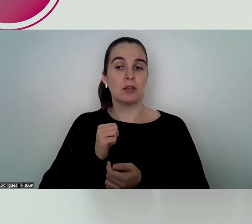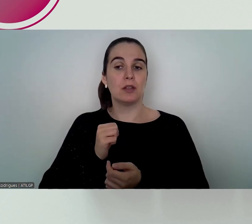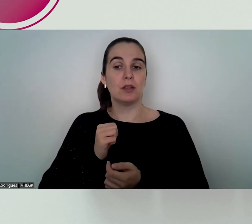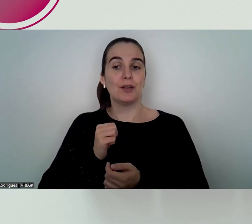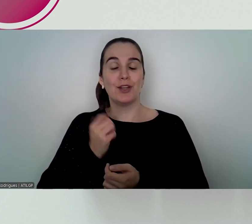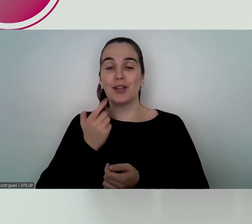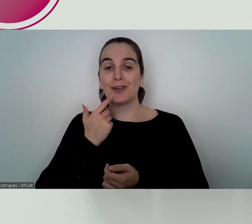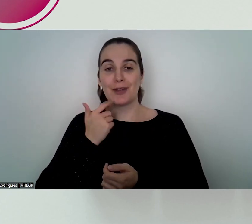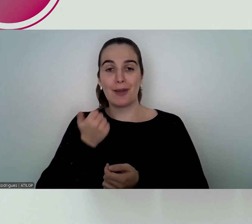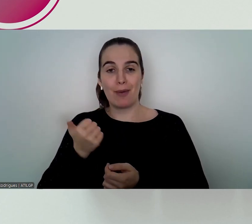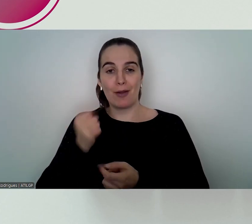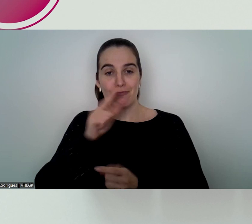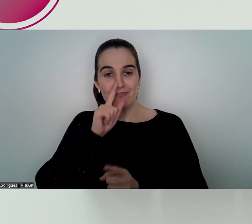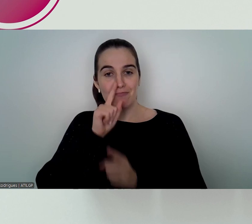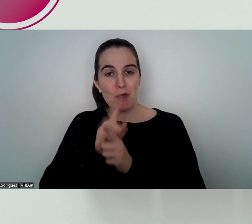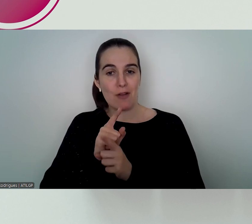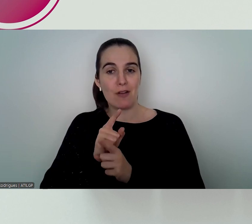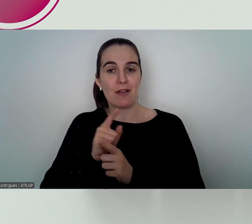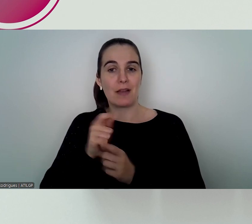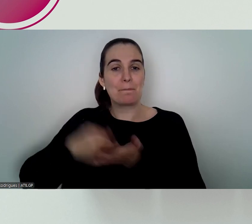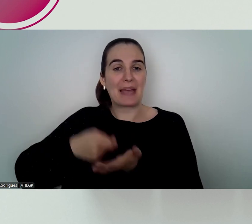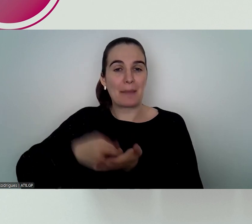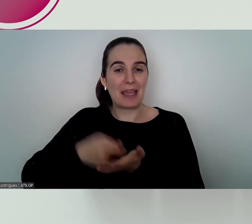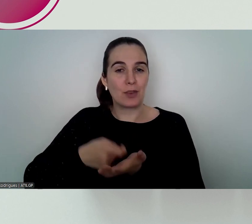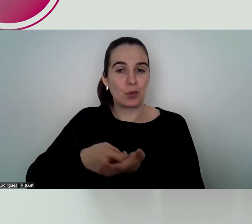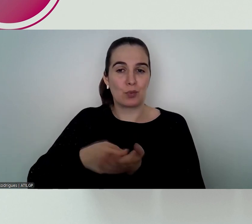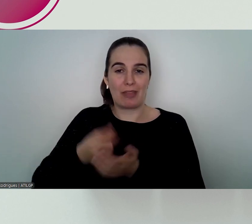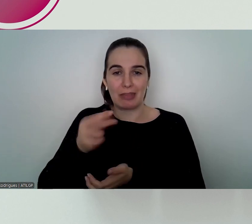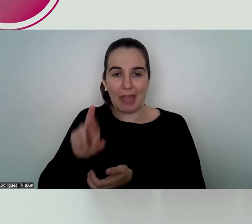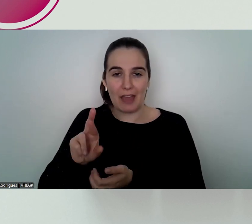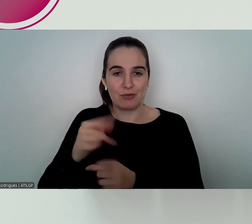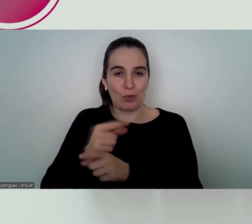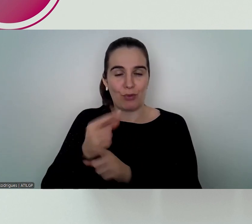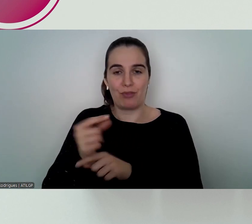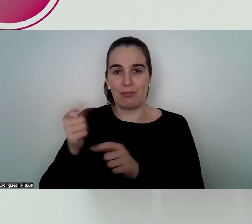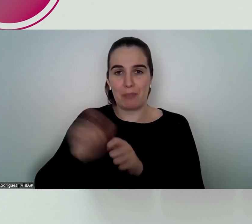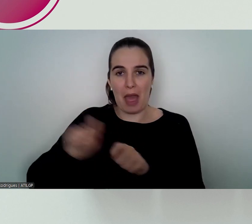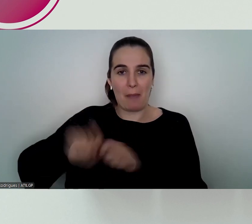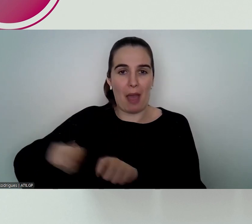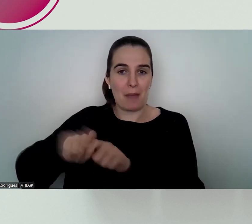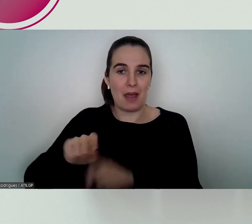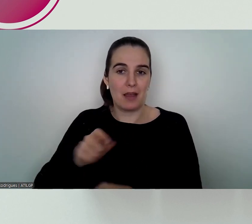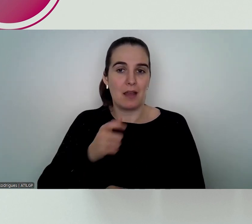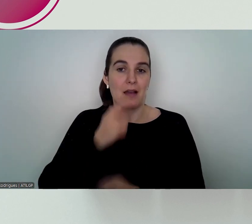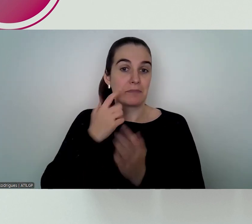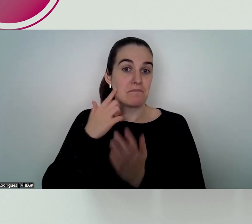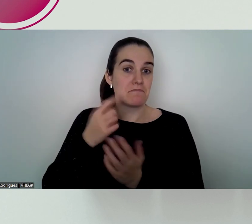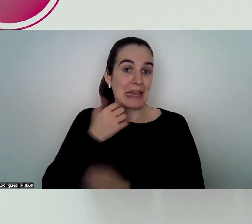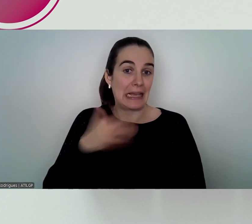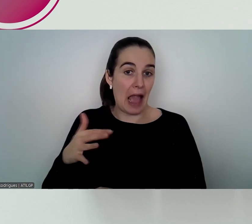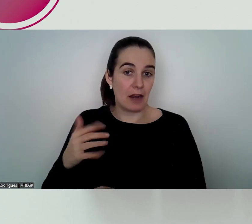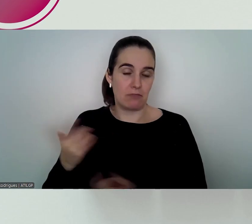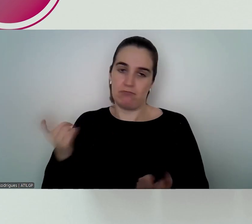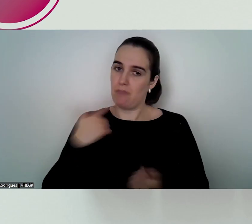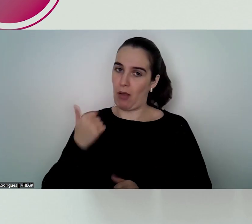com os pedidos de pagamento de taxas e emolumentos que sejam muito significativos do ponto de vista